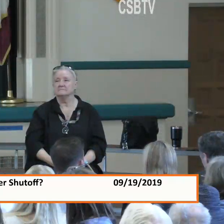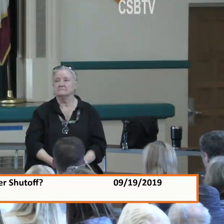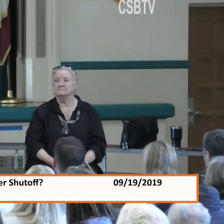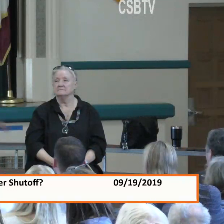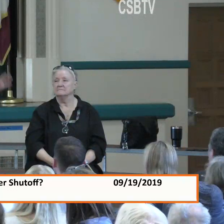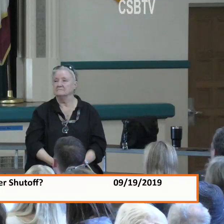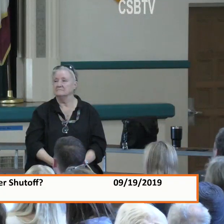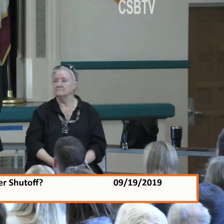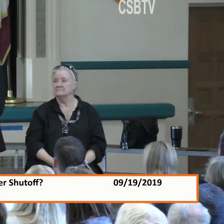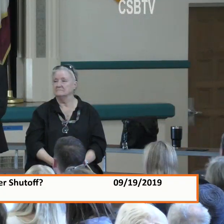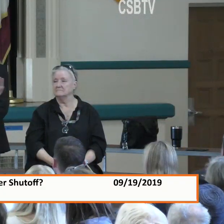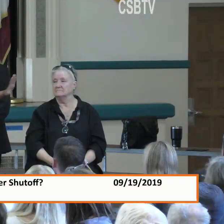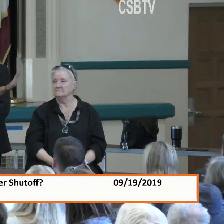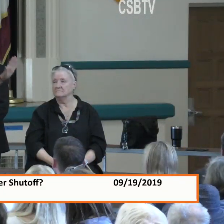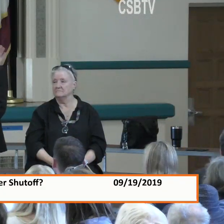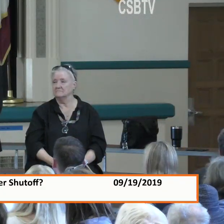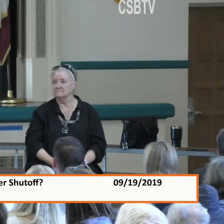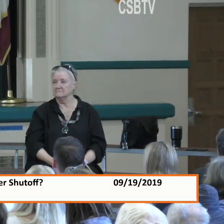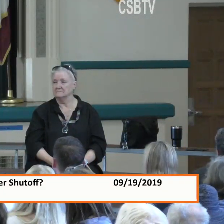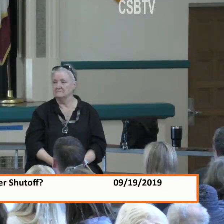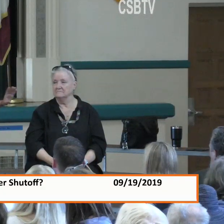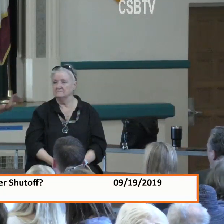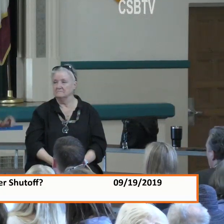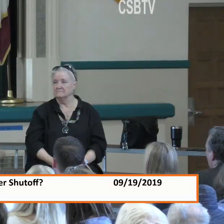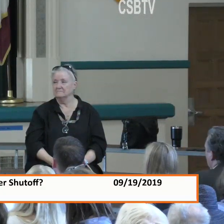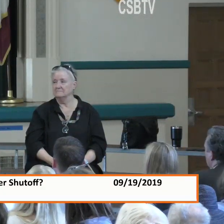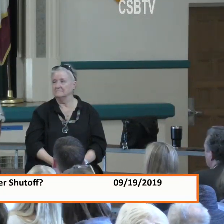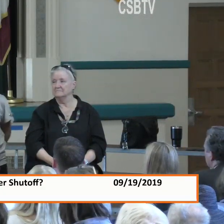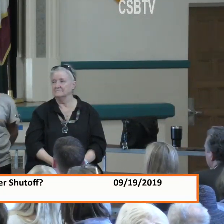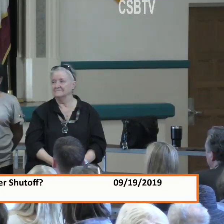pedimos que hagan con esta seña, es que hablen un poco más despacio.